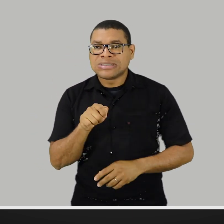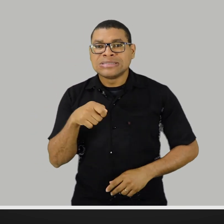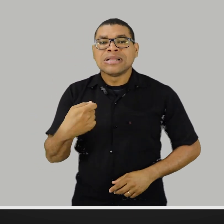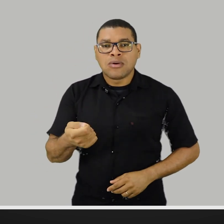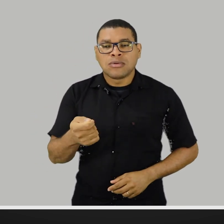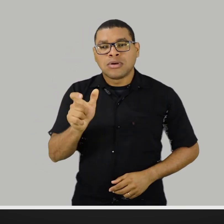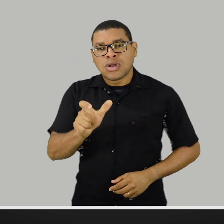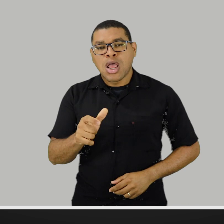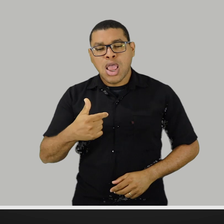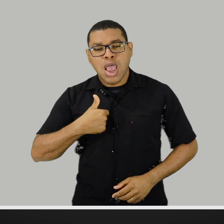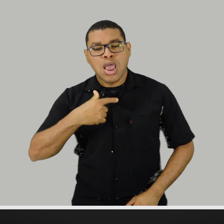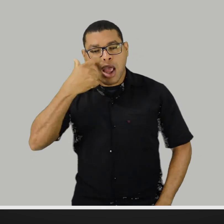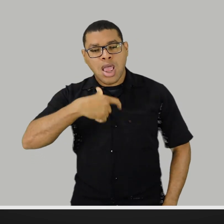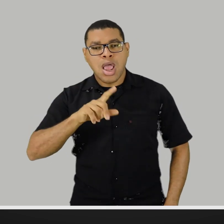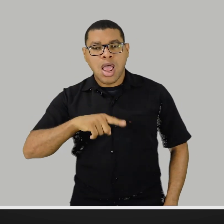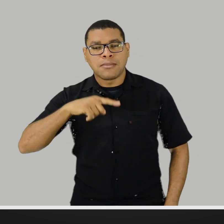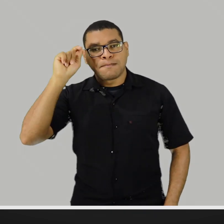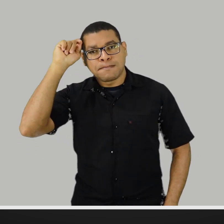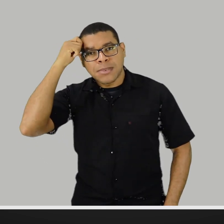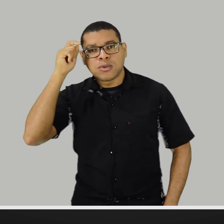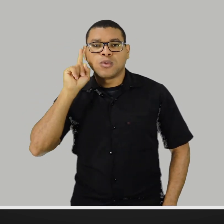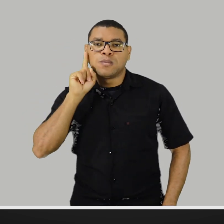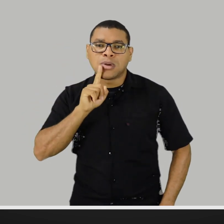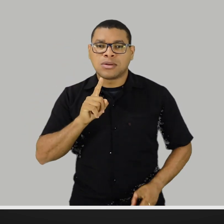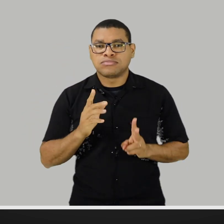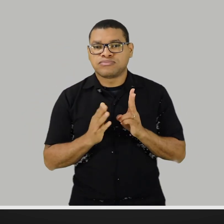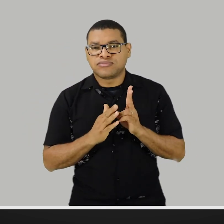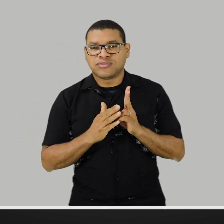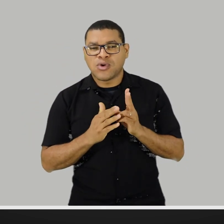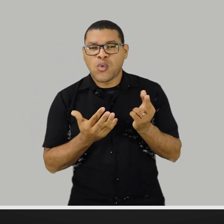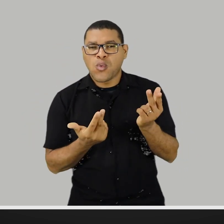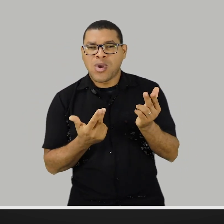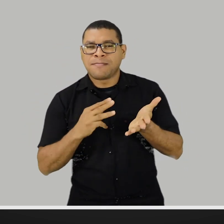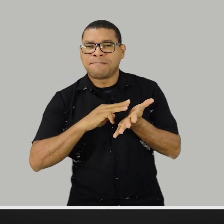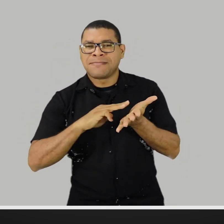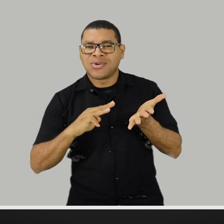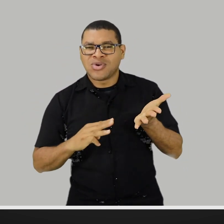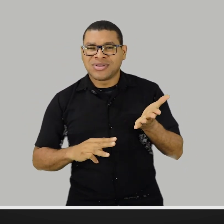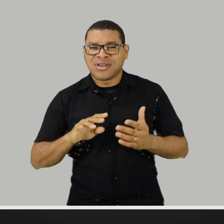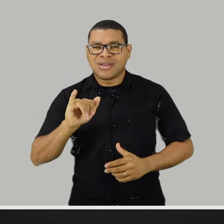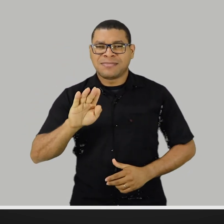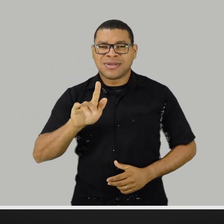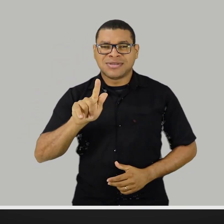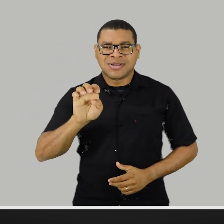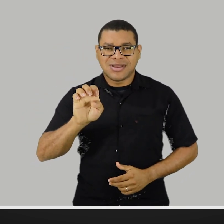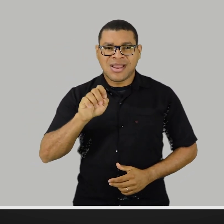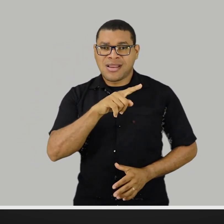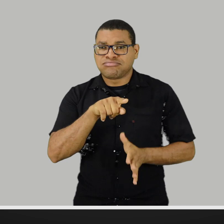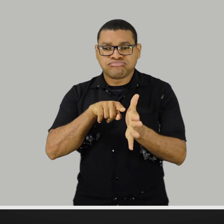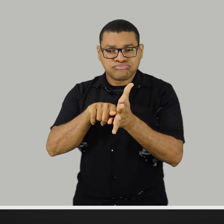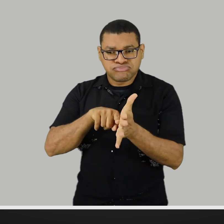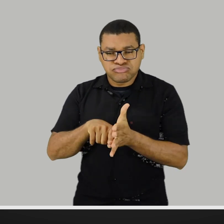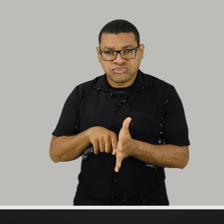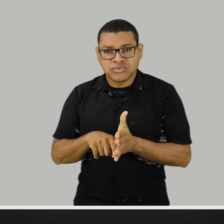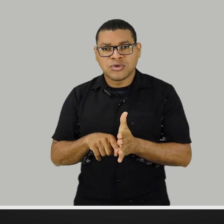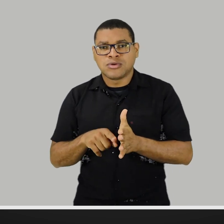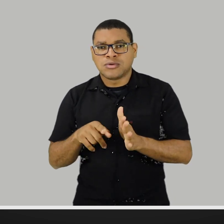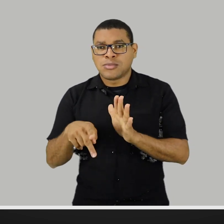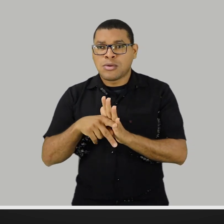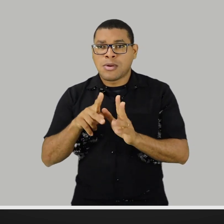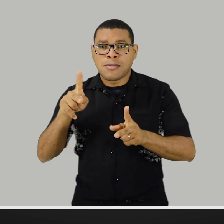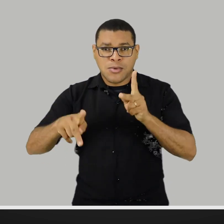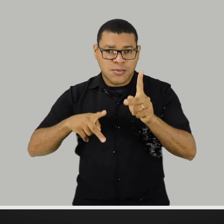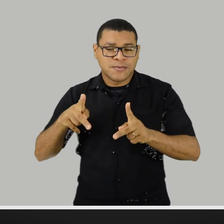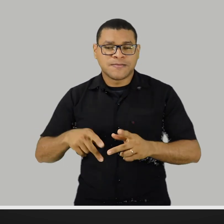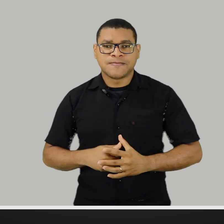declarando-se Preto Pardo ou índio conforme a metodologia adotada pelo IBGE nas pesquisas do censo